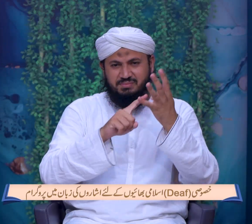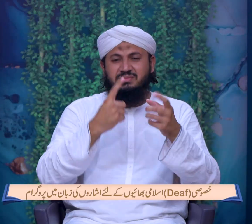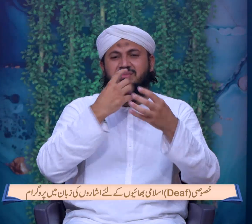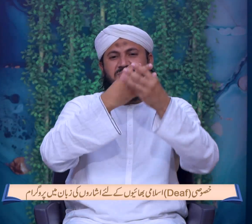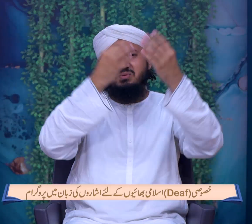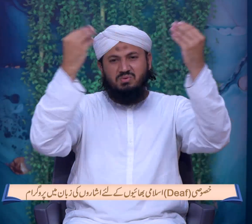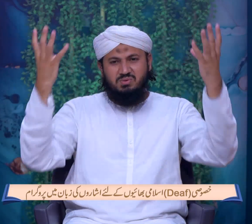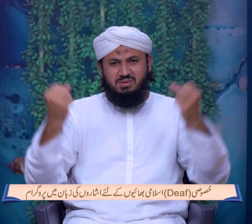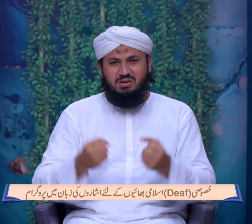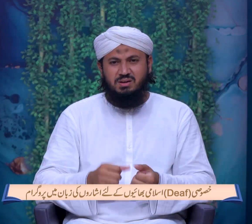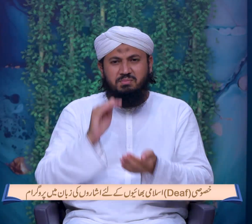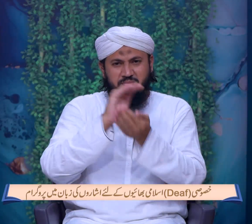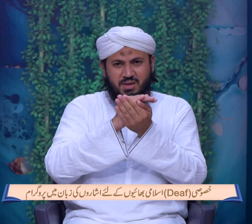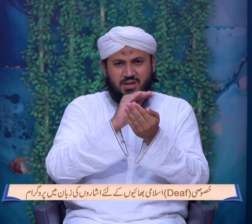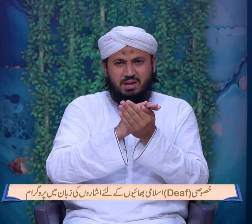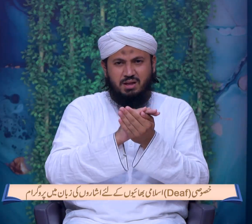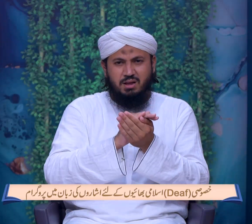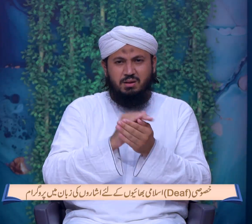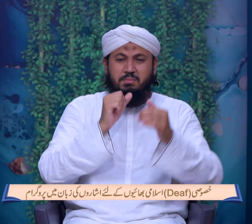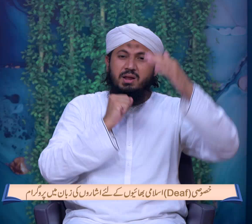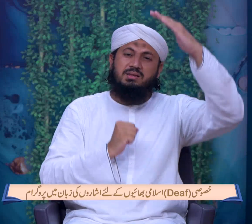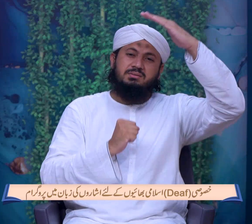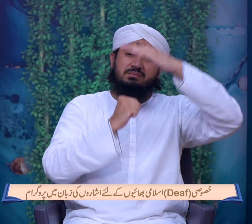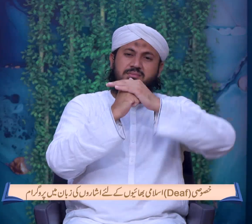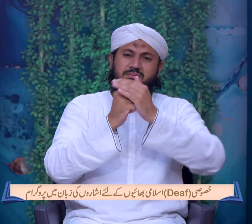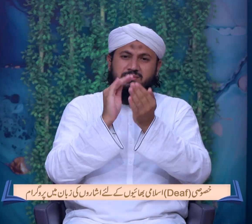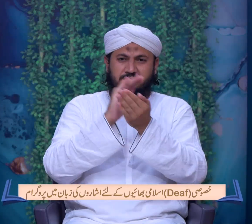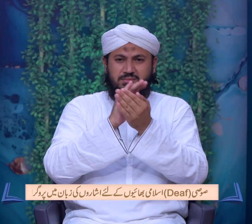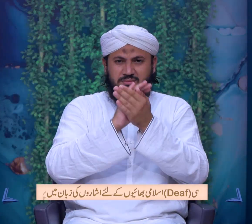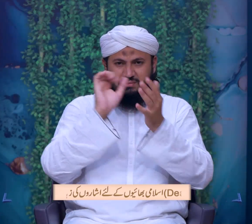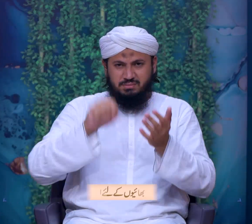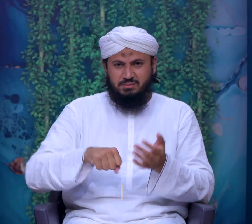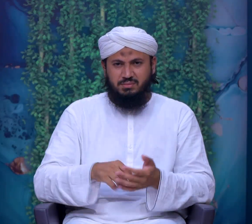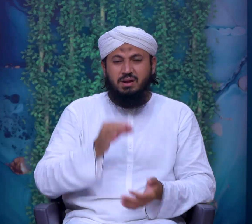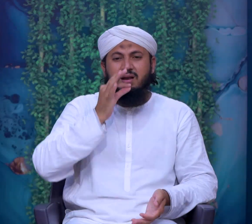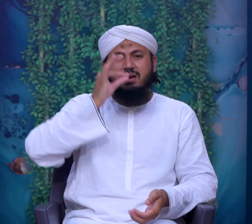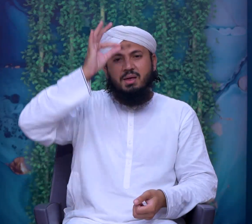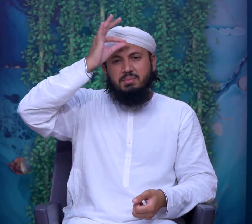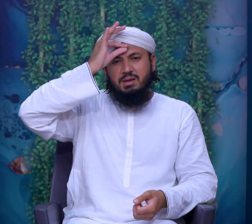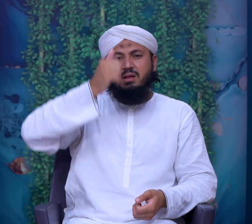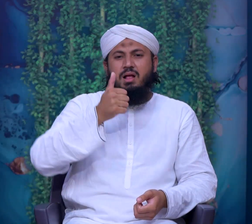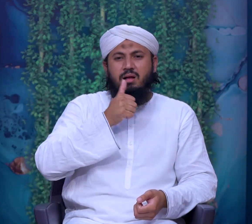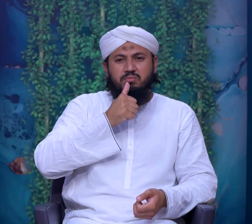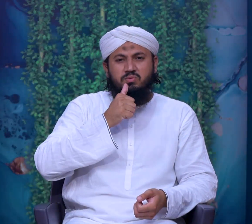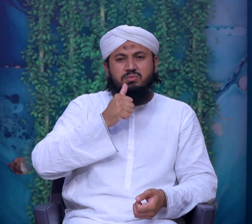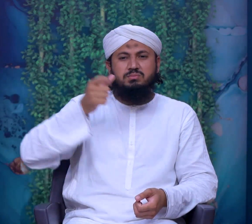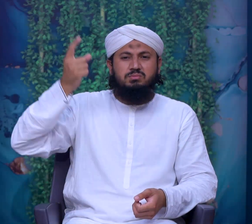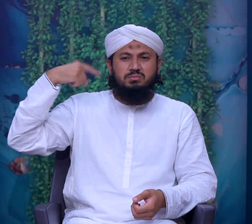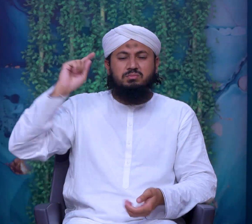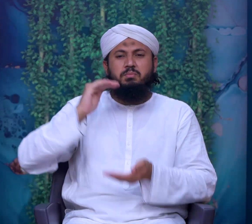چوتھی قسم کے چوتھے حصے کو بطور امانت عرش کے نیچے رکھ دیا۔ پھر جب اللہ پاک نے حضرت سیدنا آدم صفی اللہ علیہ نبینا و